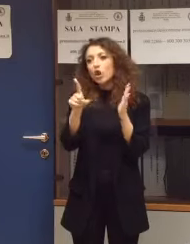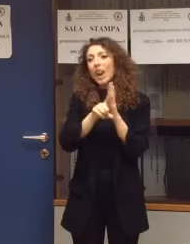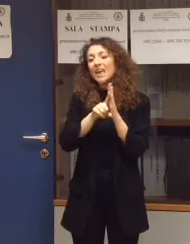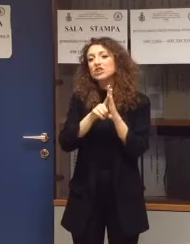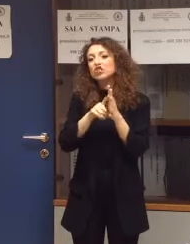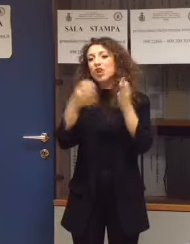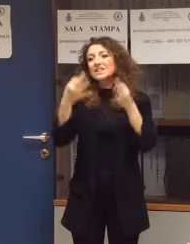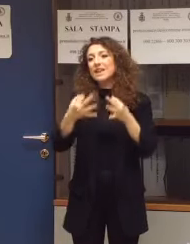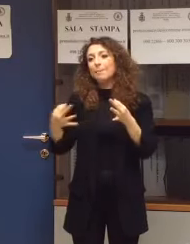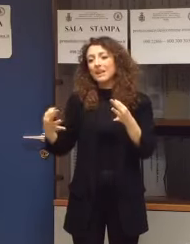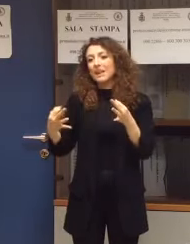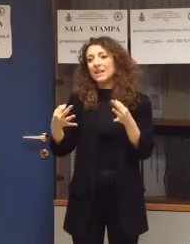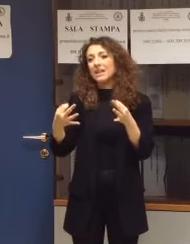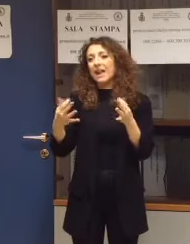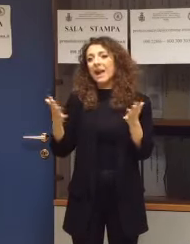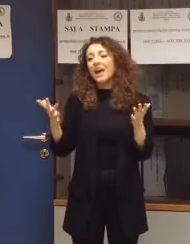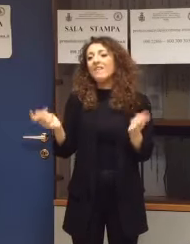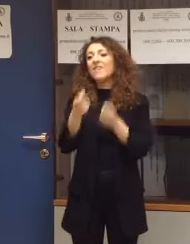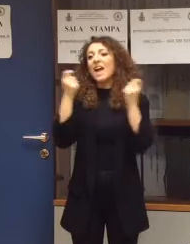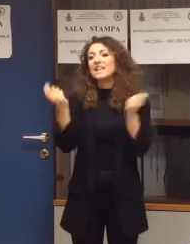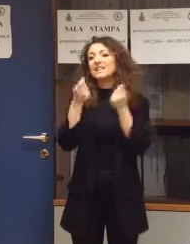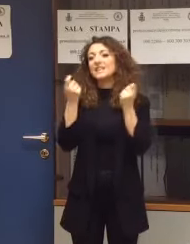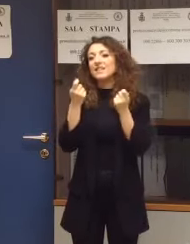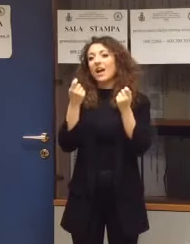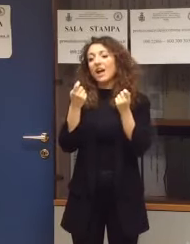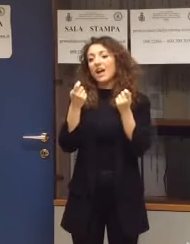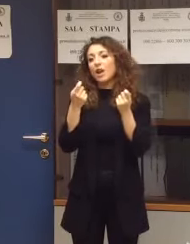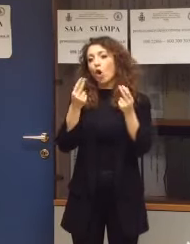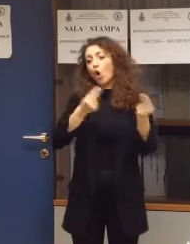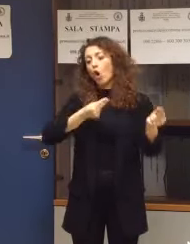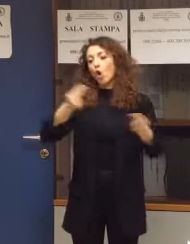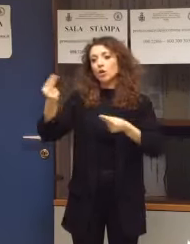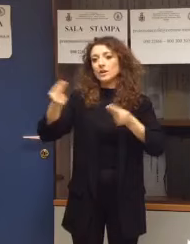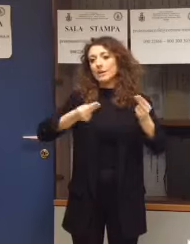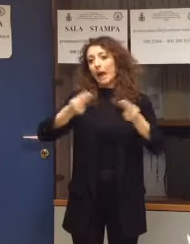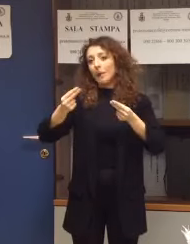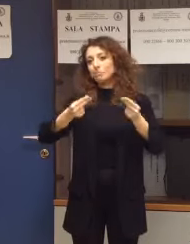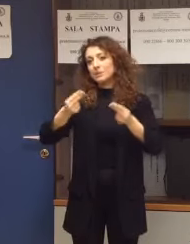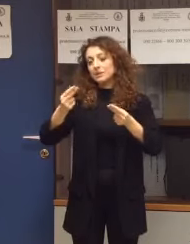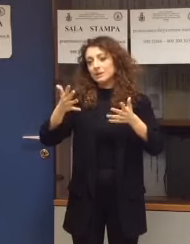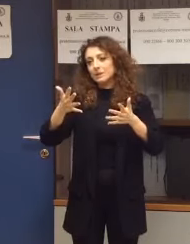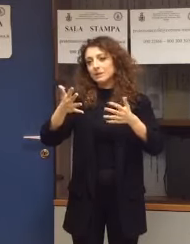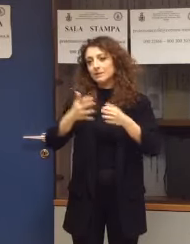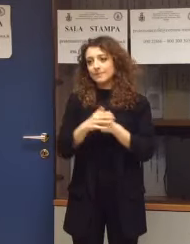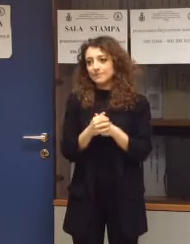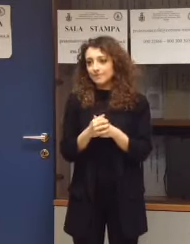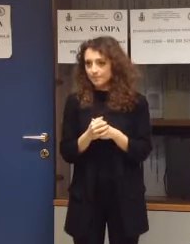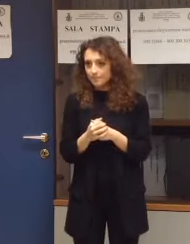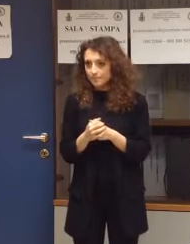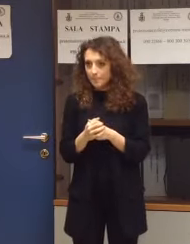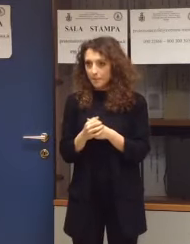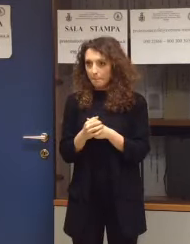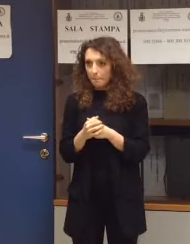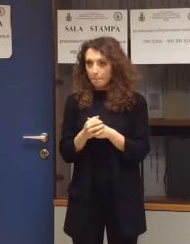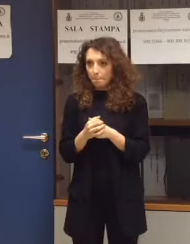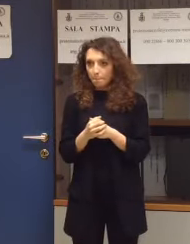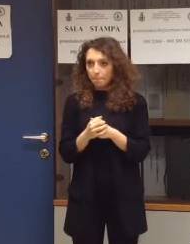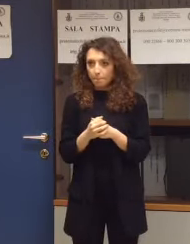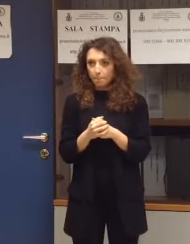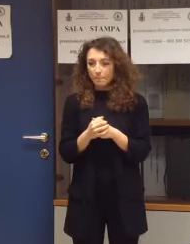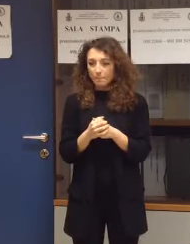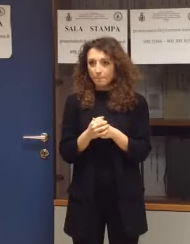festival delle contabili. Quindi, cosa vedo stanotte a un